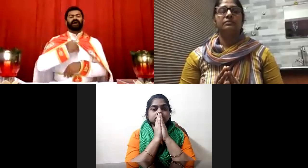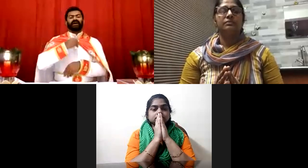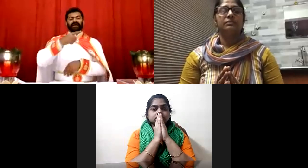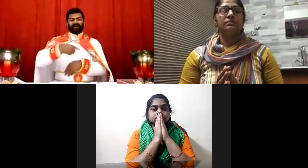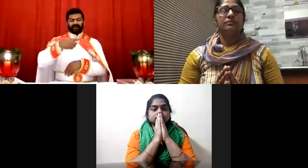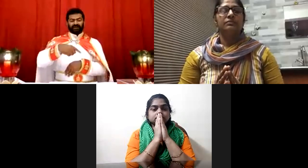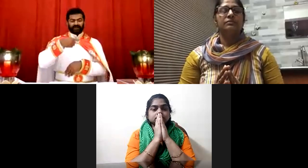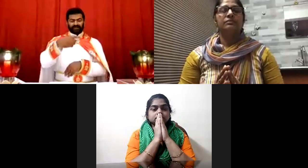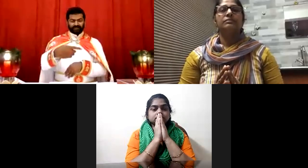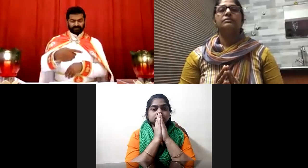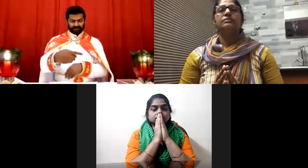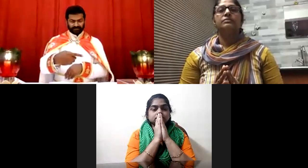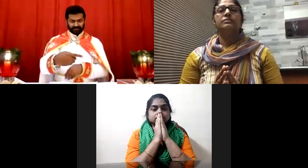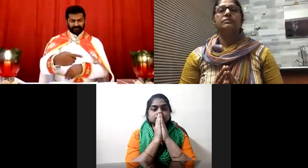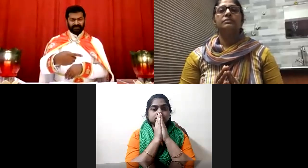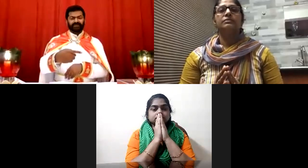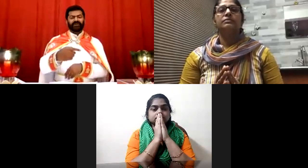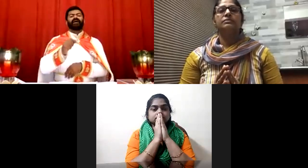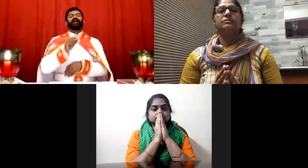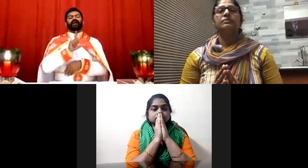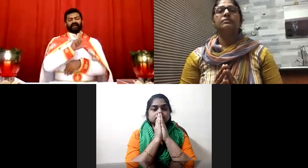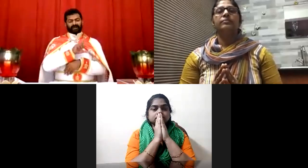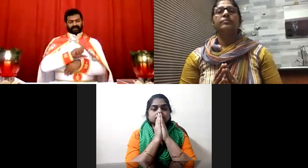വാഴ്ത്തിയിടും ഞാൻ അനവരതം.